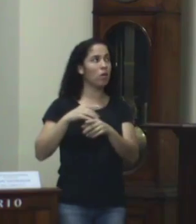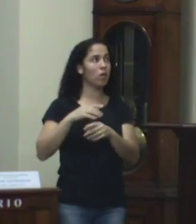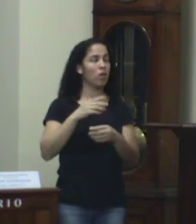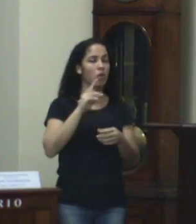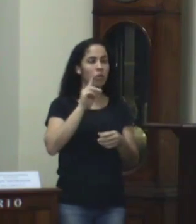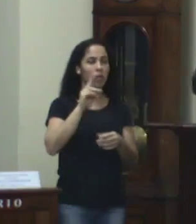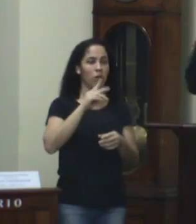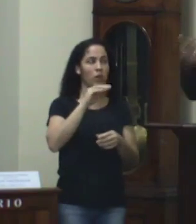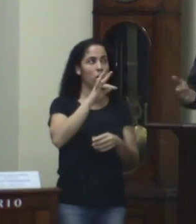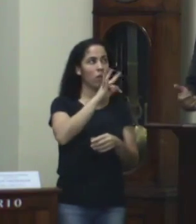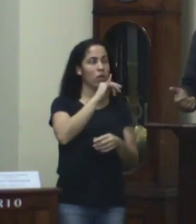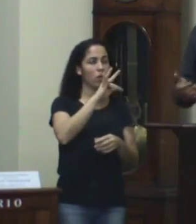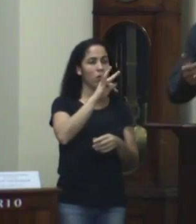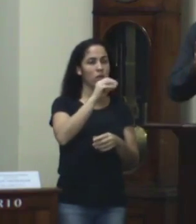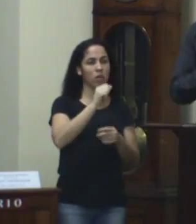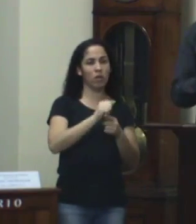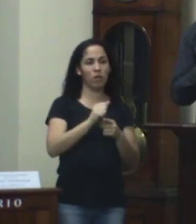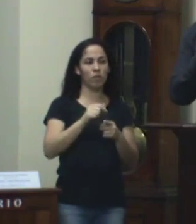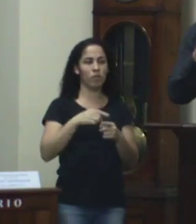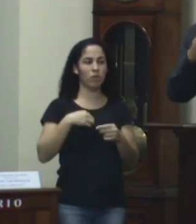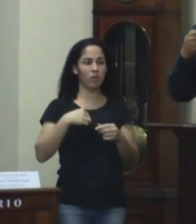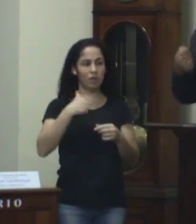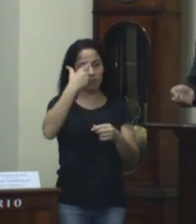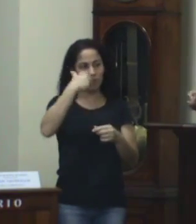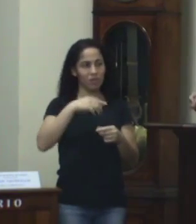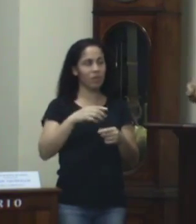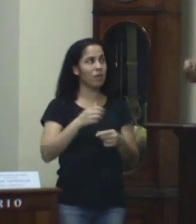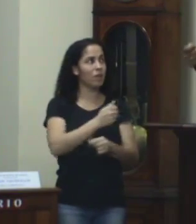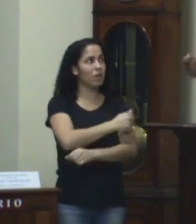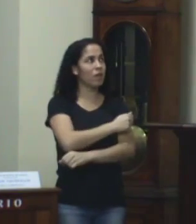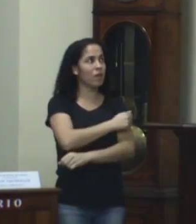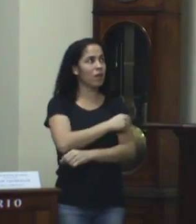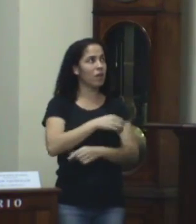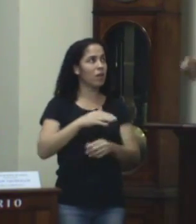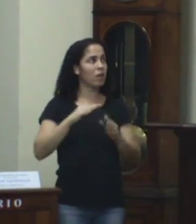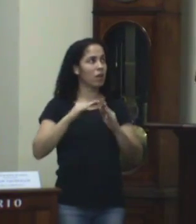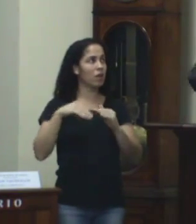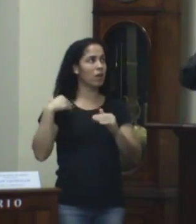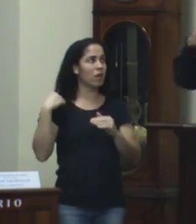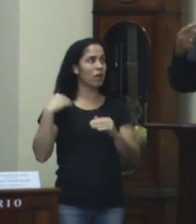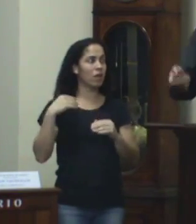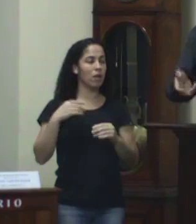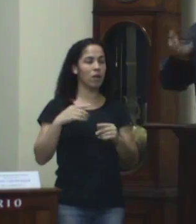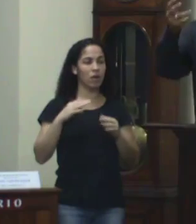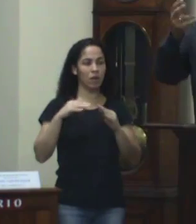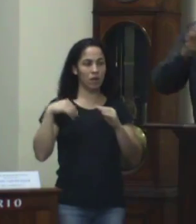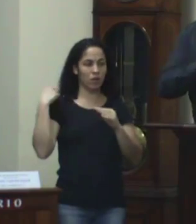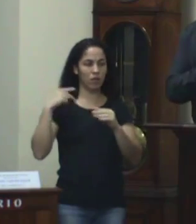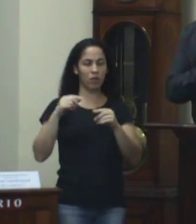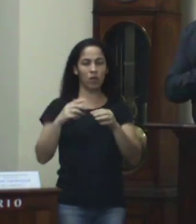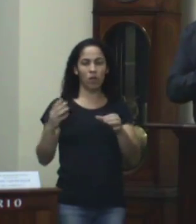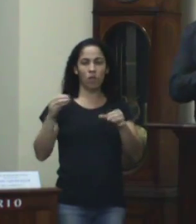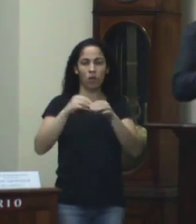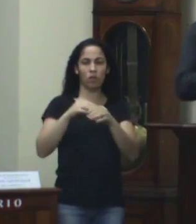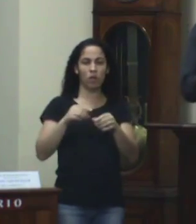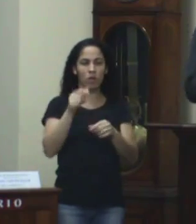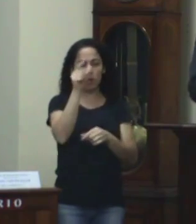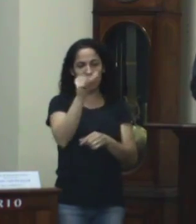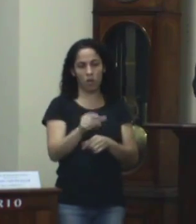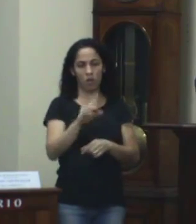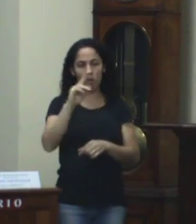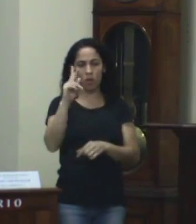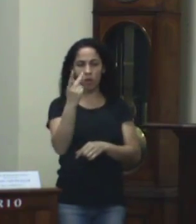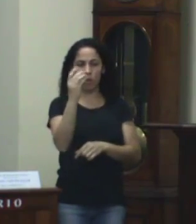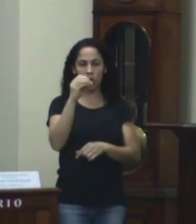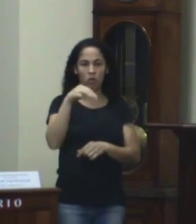enfermeira, ela foi minha aluna e eu vou pedir encarecidamente que essa casa possa botar o quanto antes essa homenagem que nós